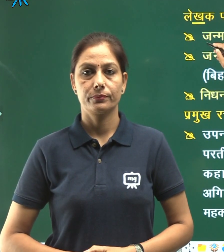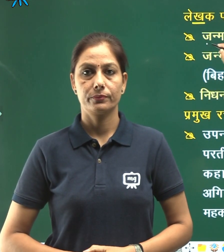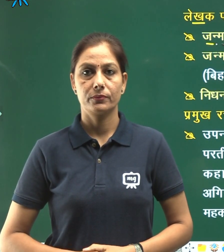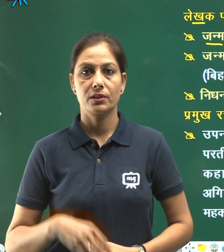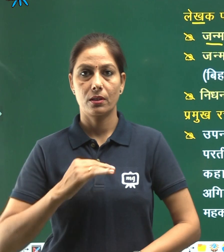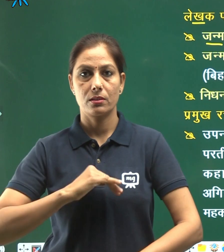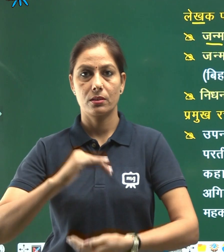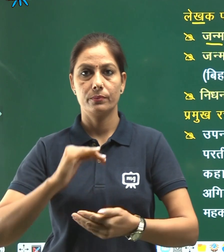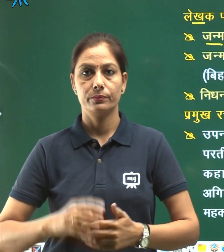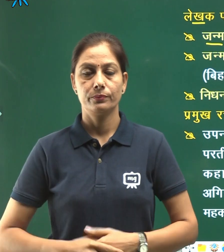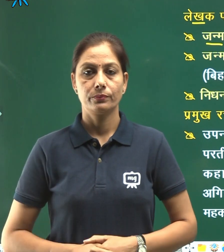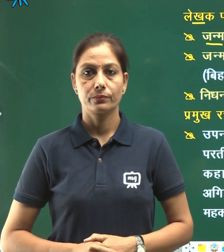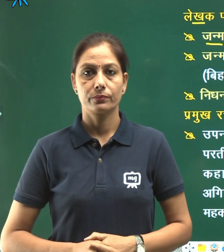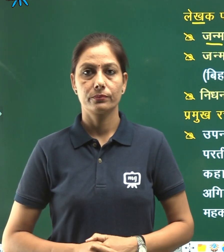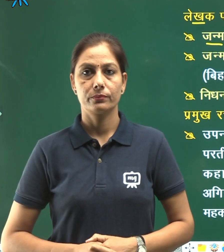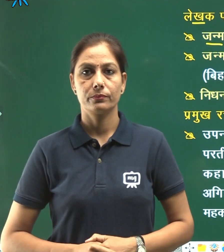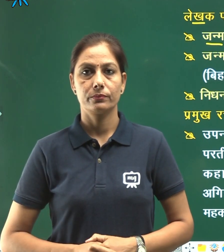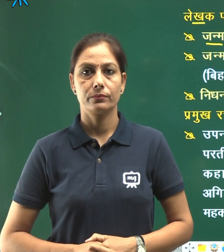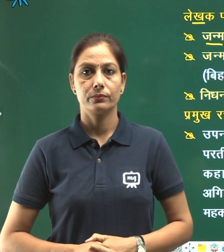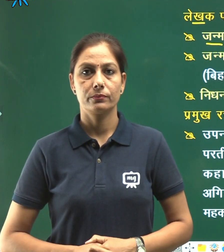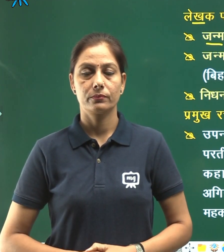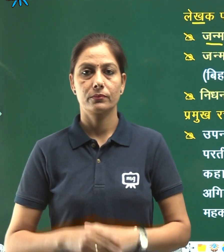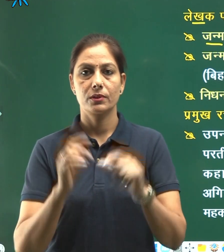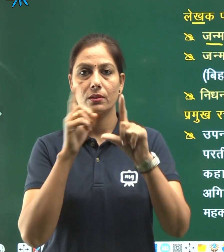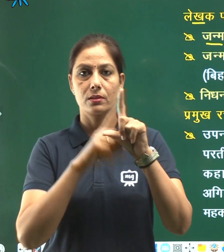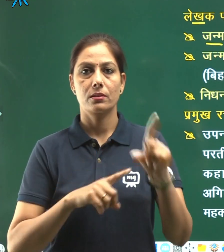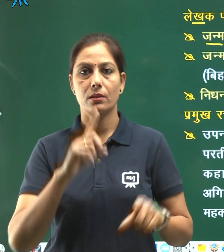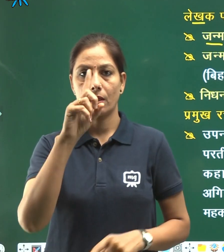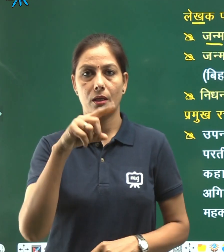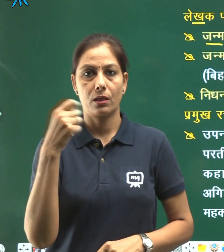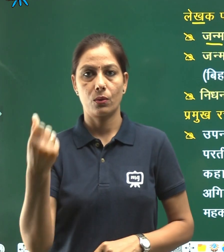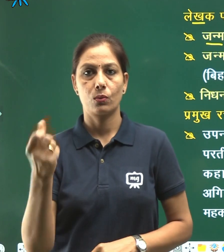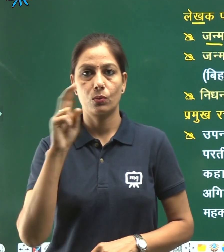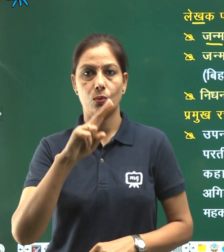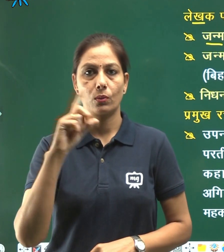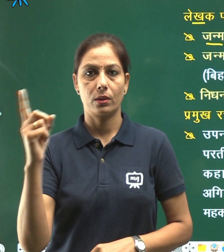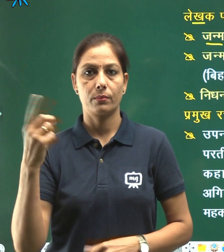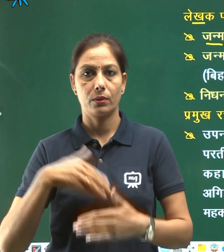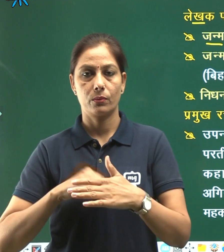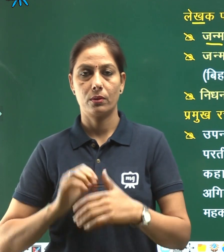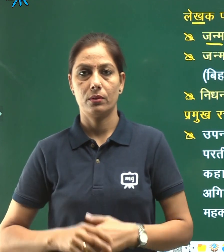रेणु जी का जन्म सन 1921 ईस्वी में हुआ।